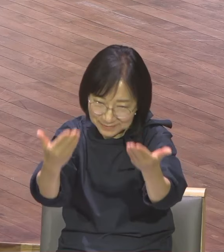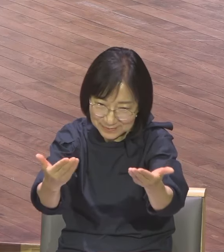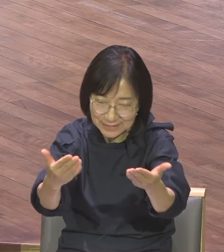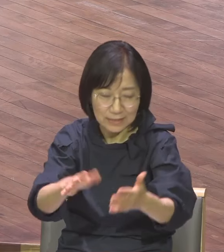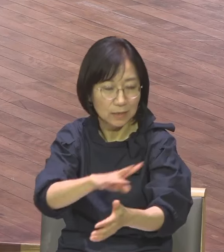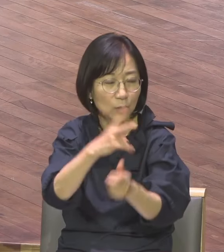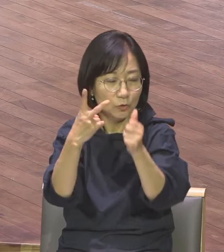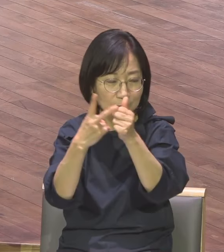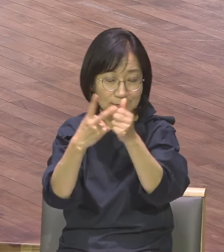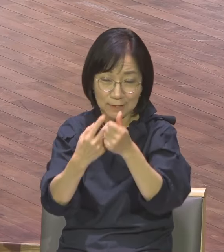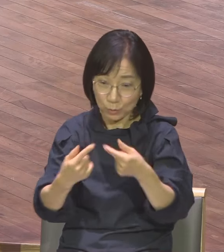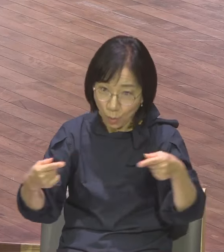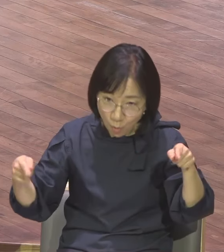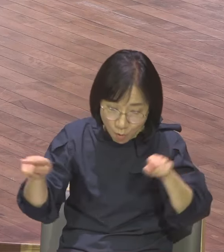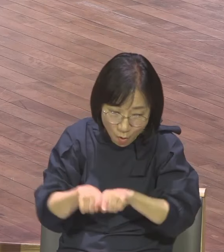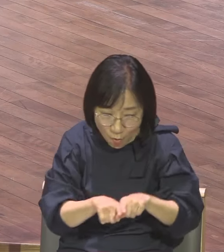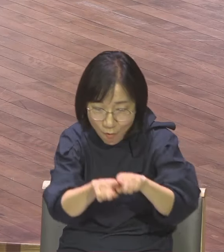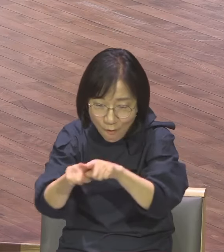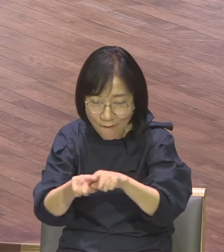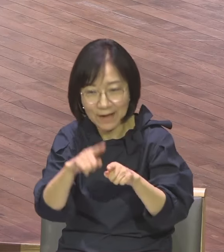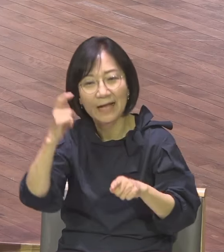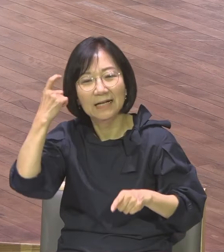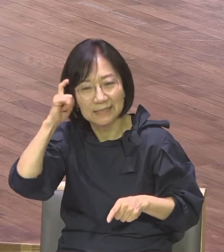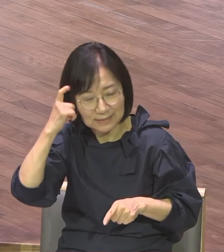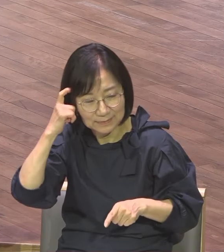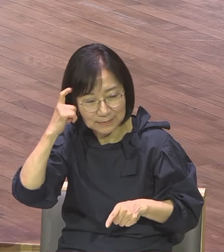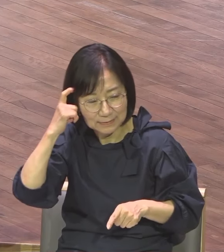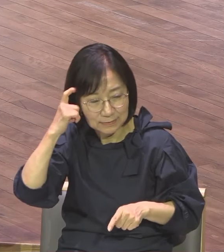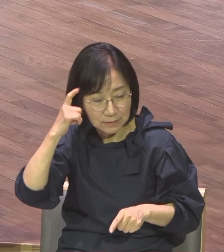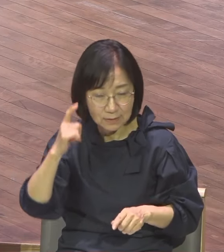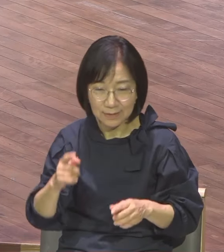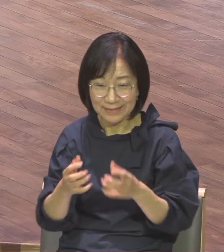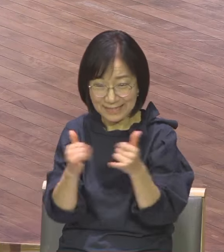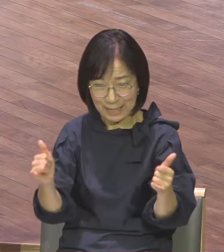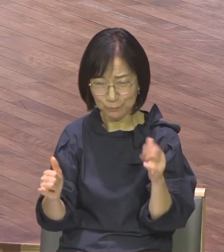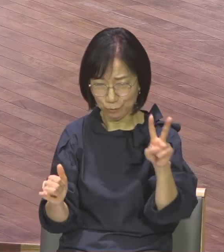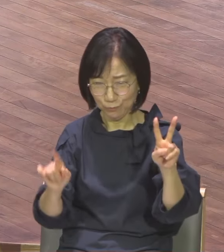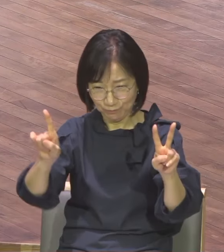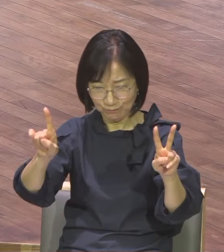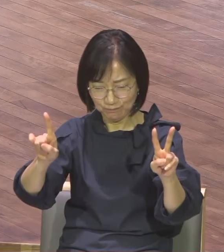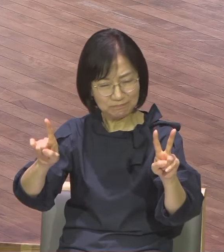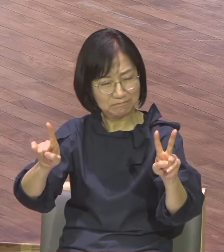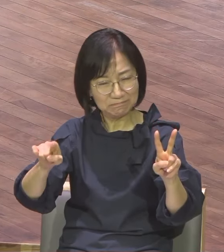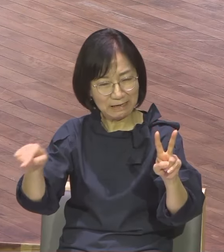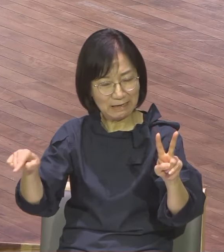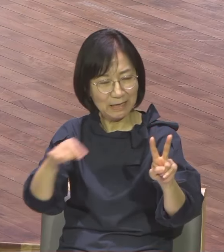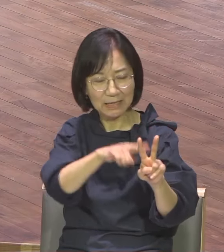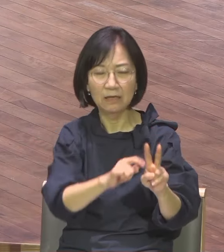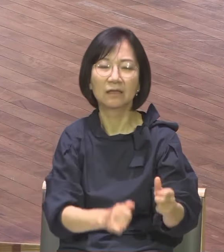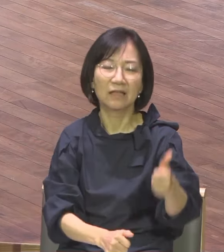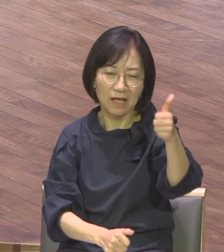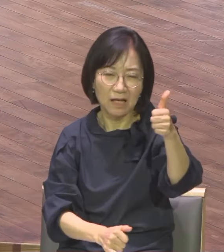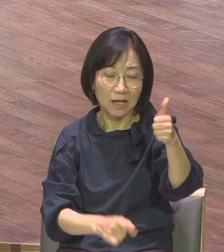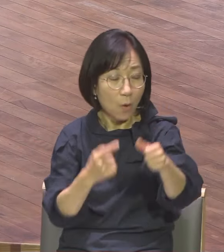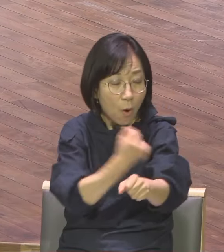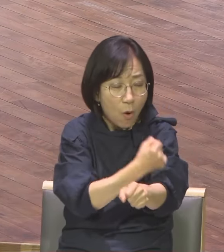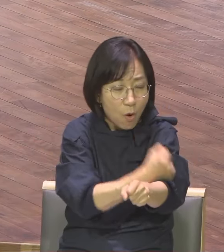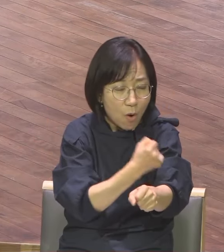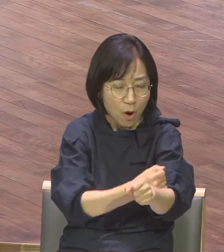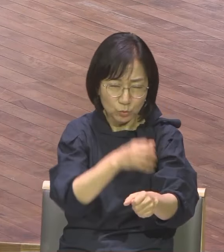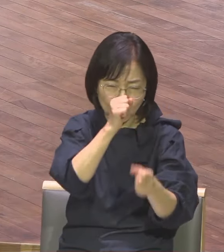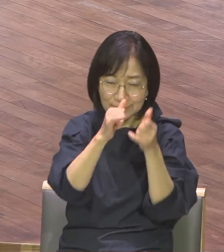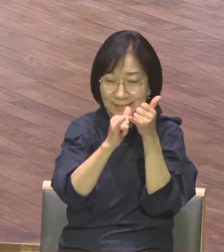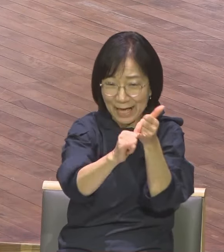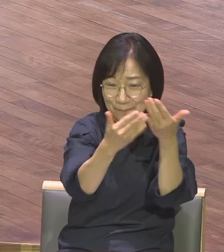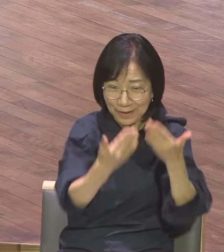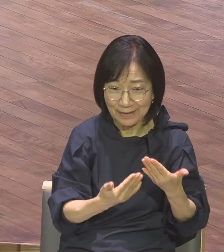동반자 의식입니다. 9절로 12절 봅니다. 두 사람이 한 사람보다 나으면 그들이 수고함으로 좋은 상을 얻을 것임이라. 혹시